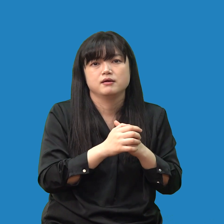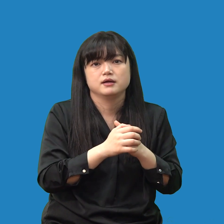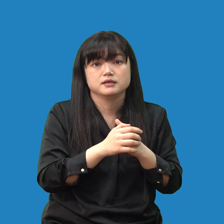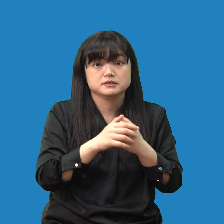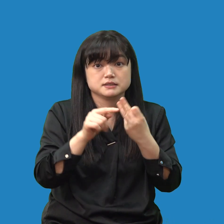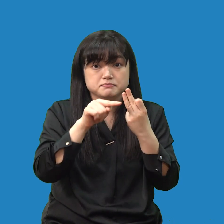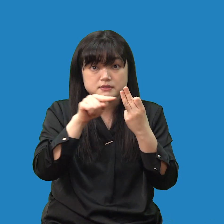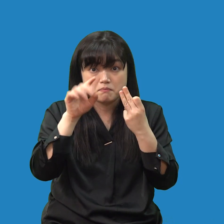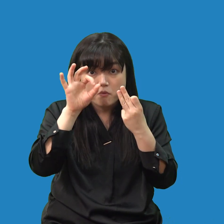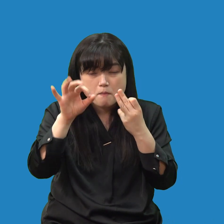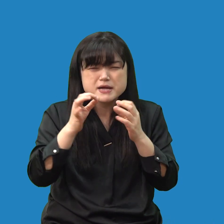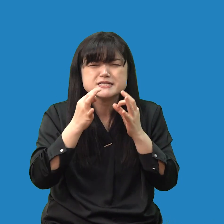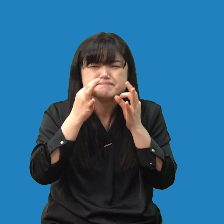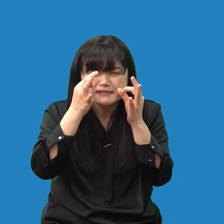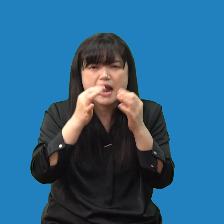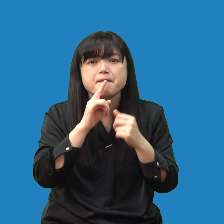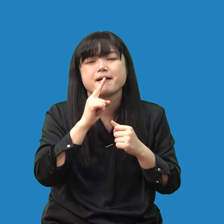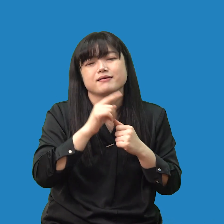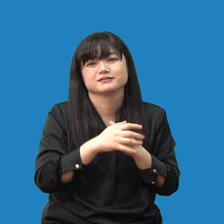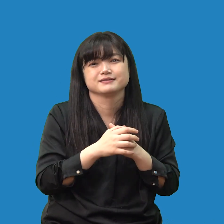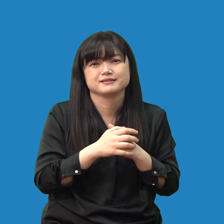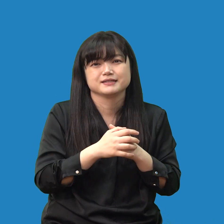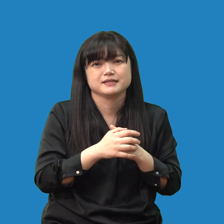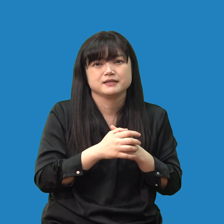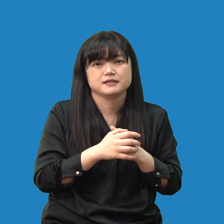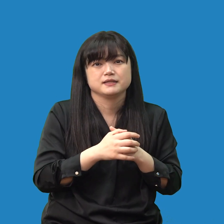그리고 13절에도 보면 힘쓰라.